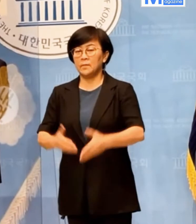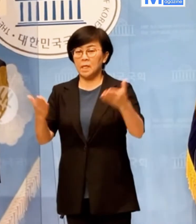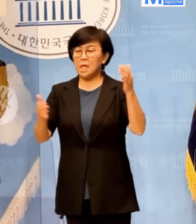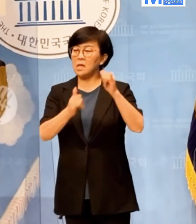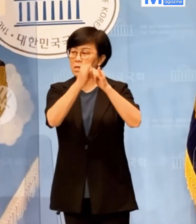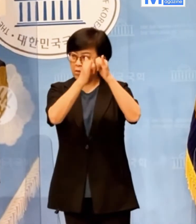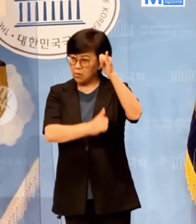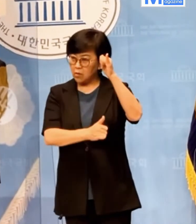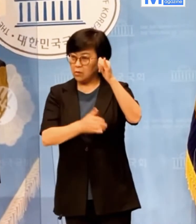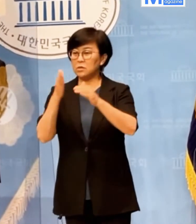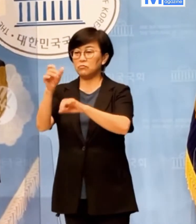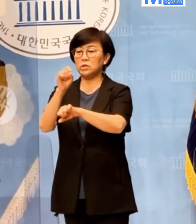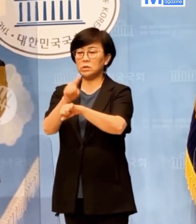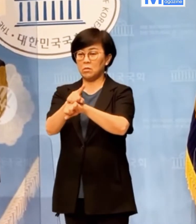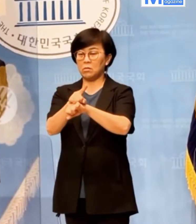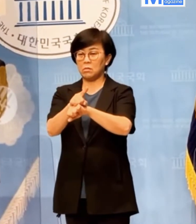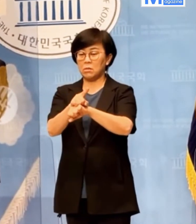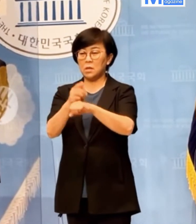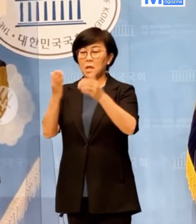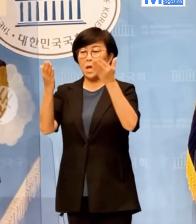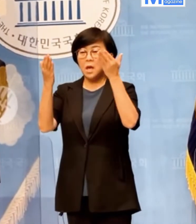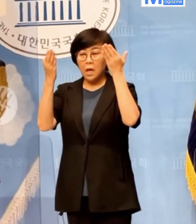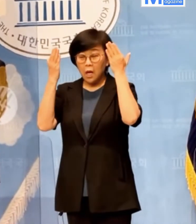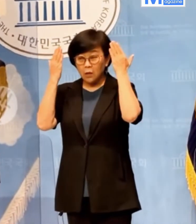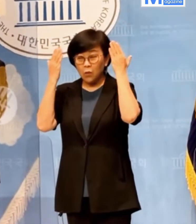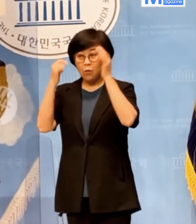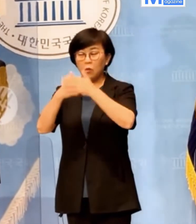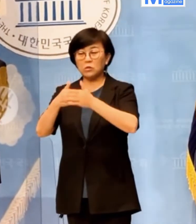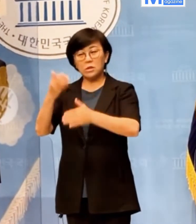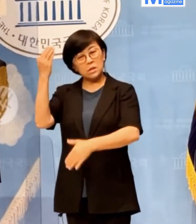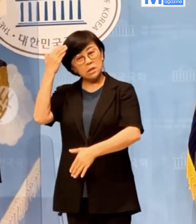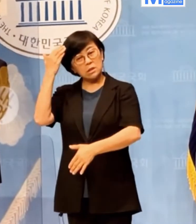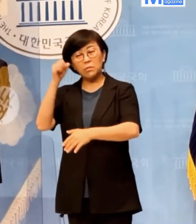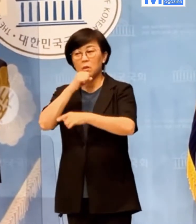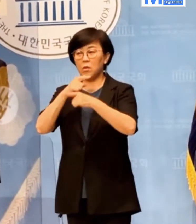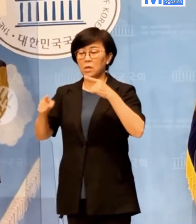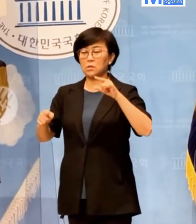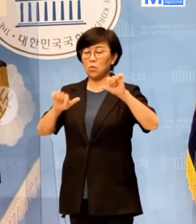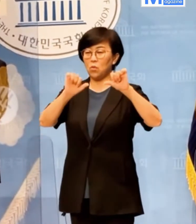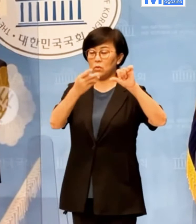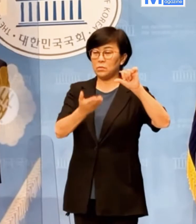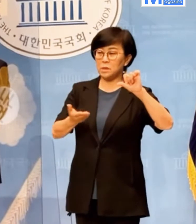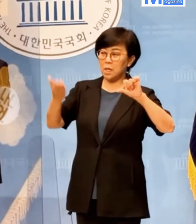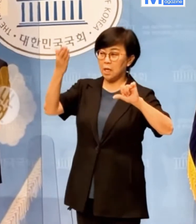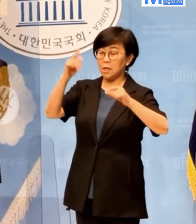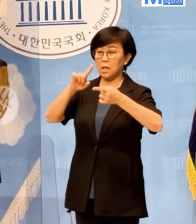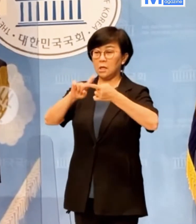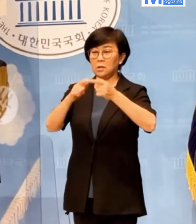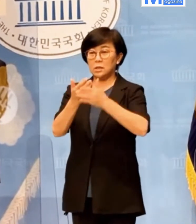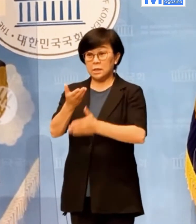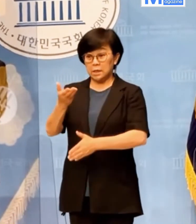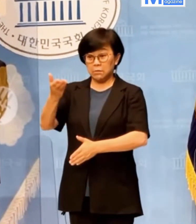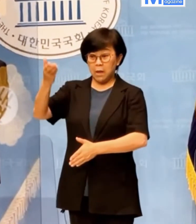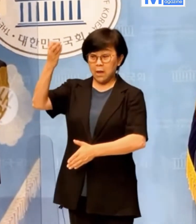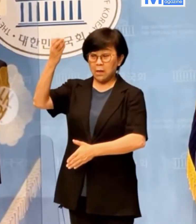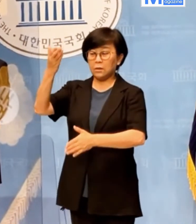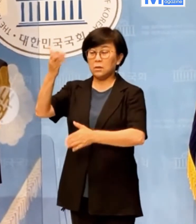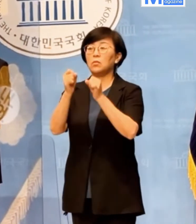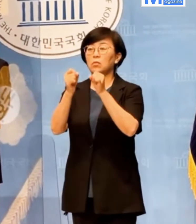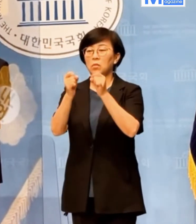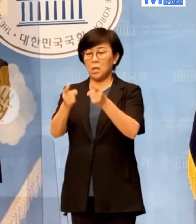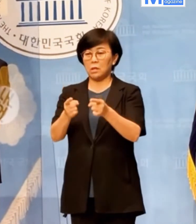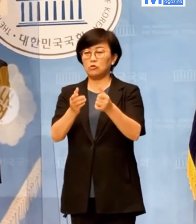경력, 전문성, 학술 지식 등을 평가해 5급 이상 고위직 공무원으로 승진할 수 있는